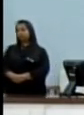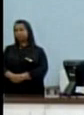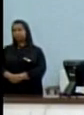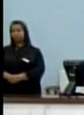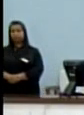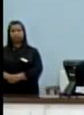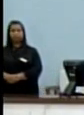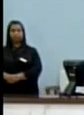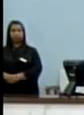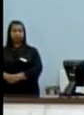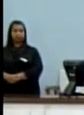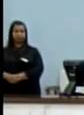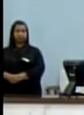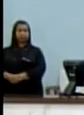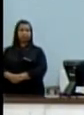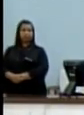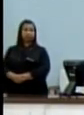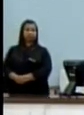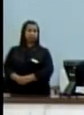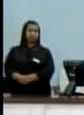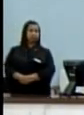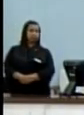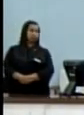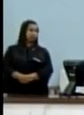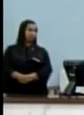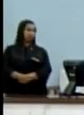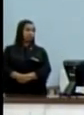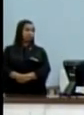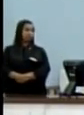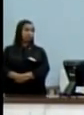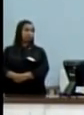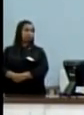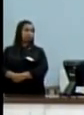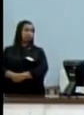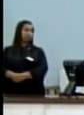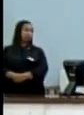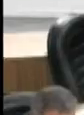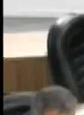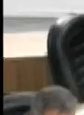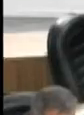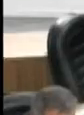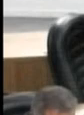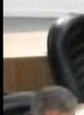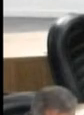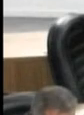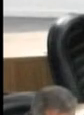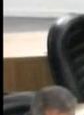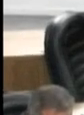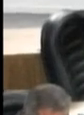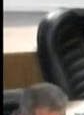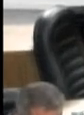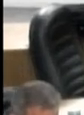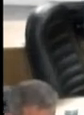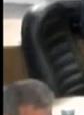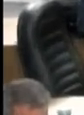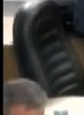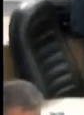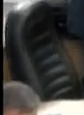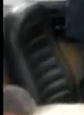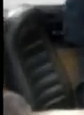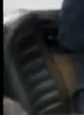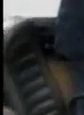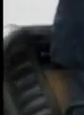não quero sem muitas delongas, mas eu gostaria, e o senhor sabe, o senhor me conhece, nós estamos juntos aqui